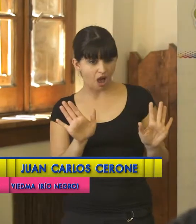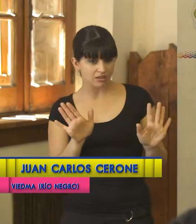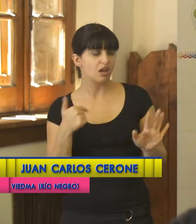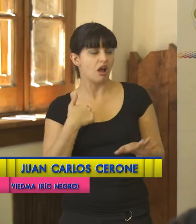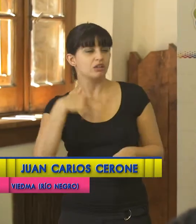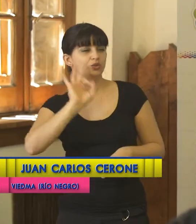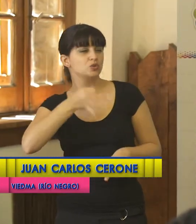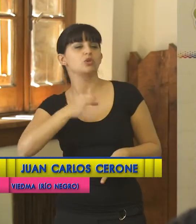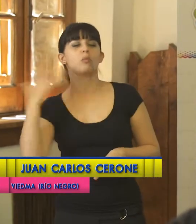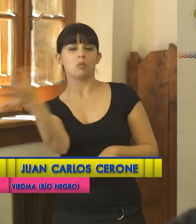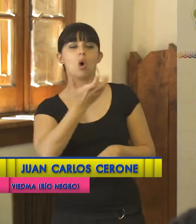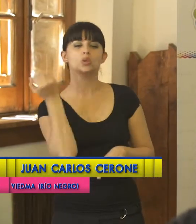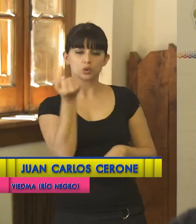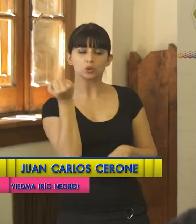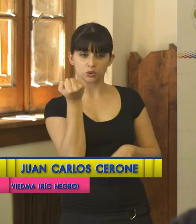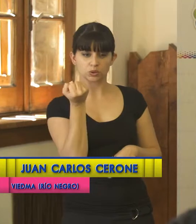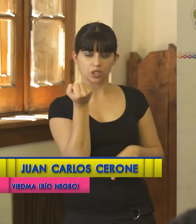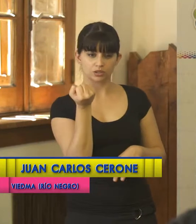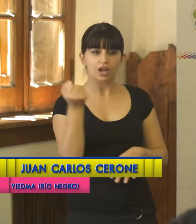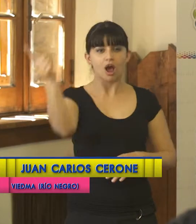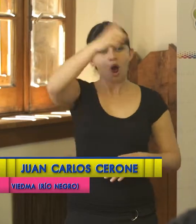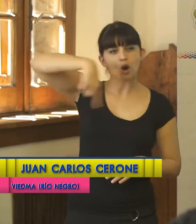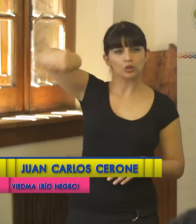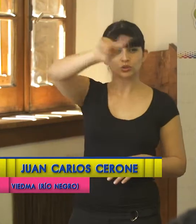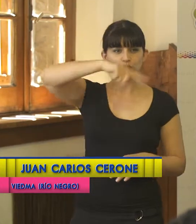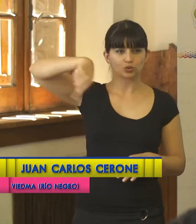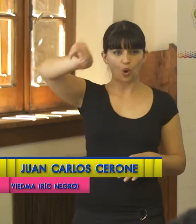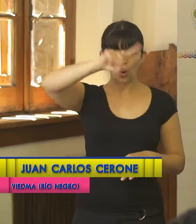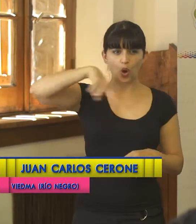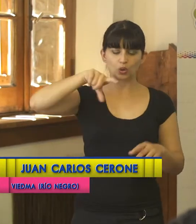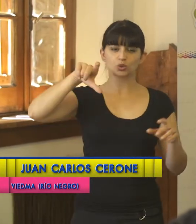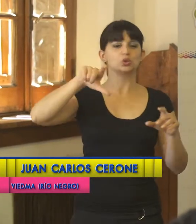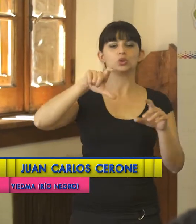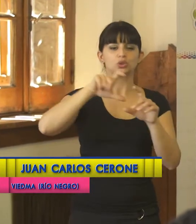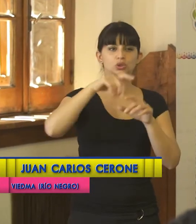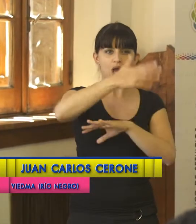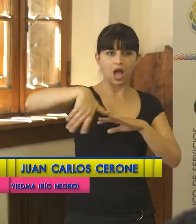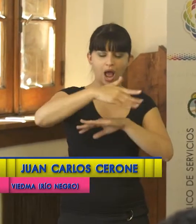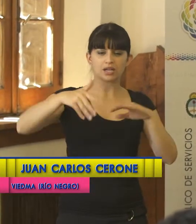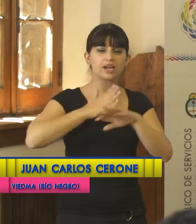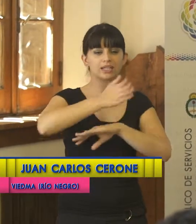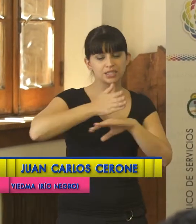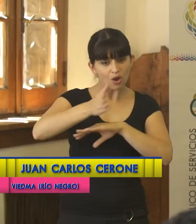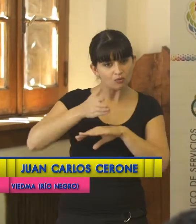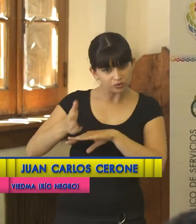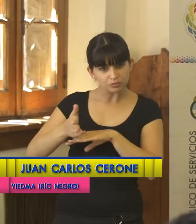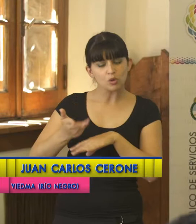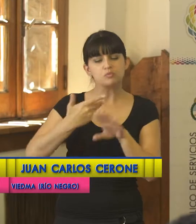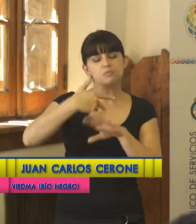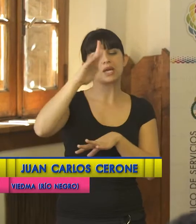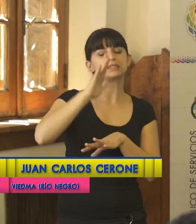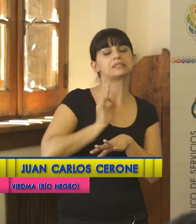conseguir es realidad todos salimos a la calle en la década de los 80 especialmente